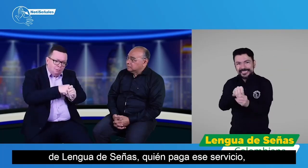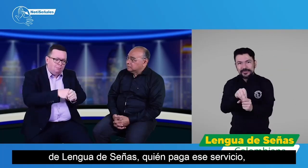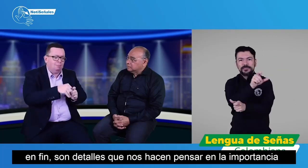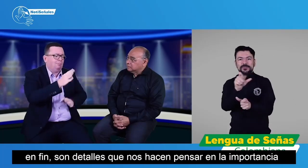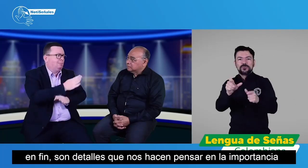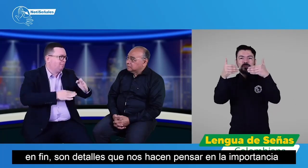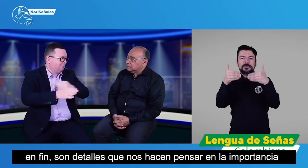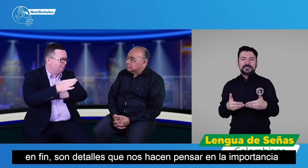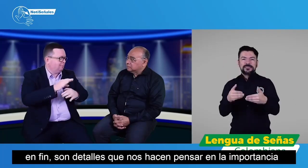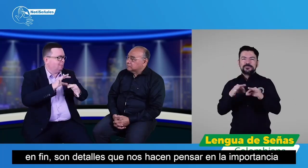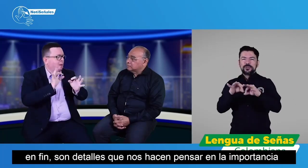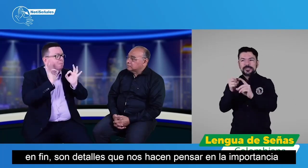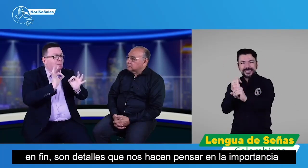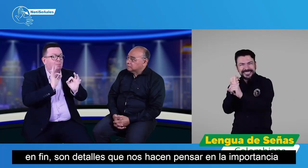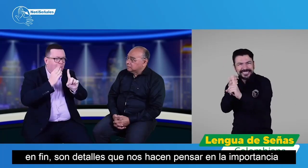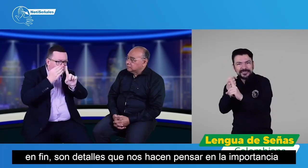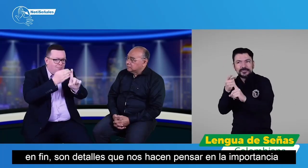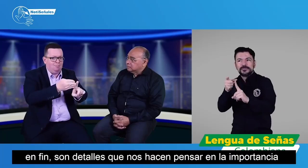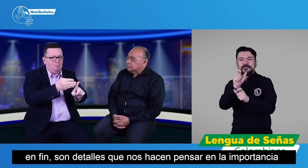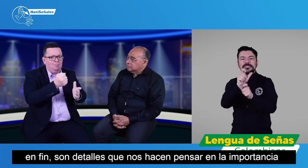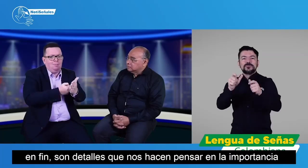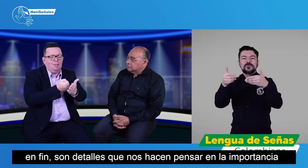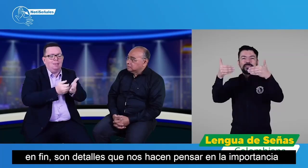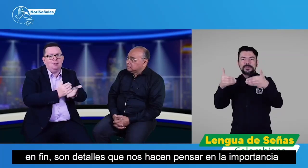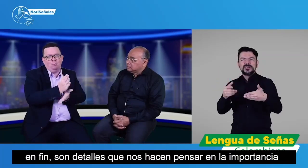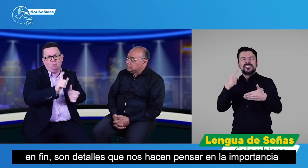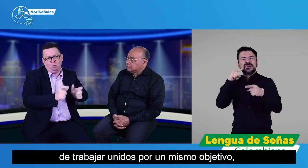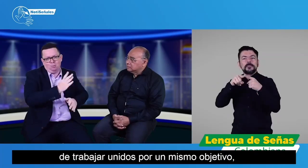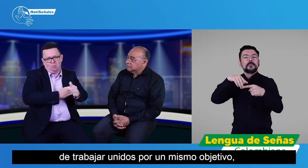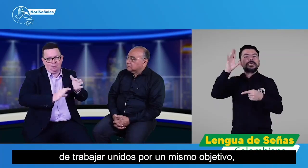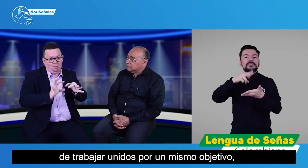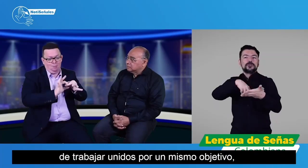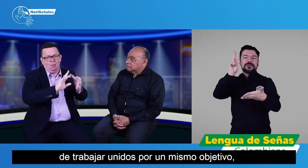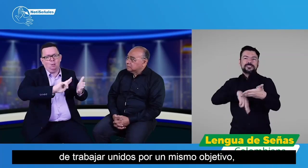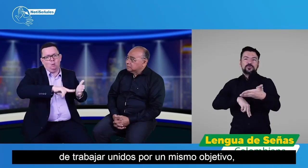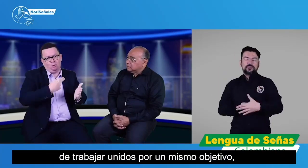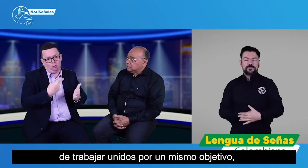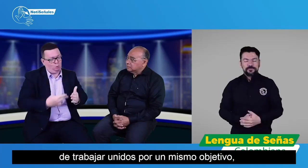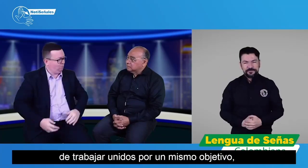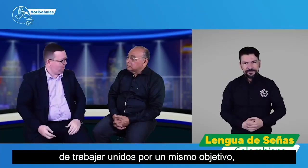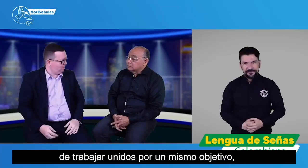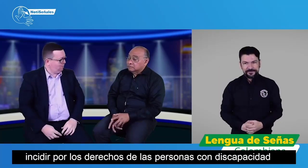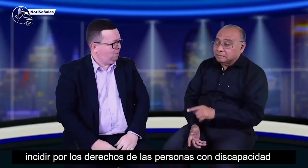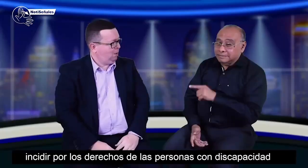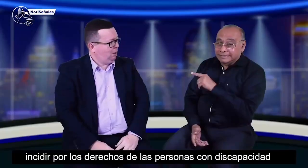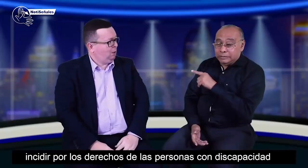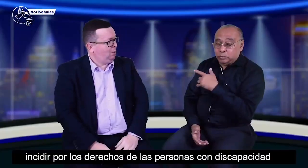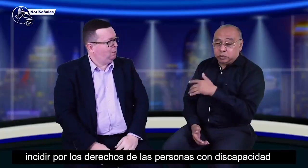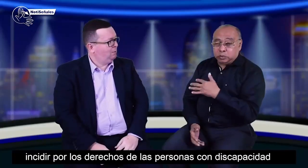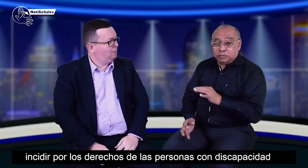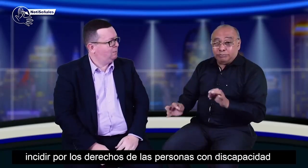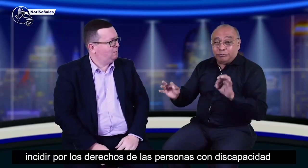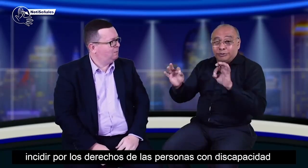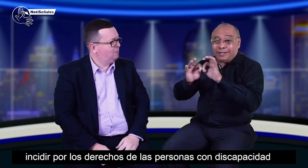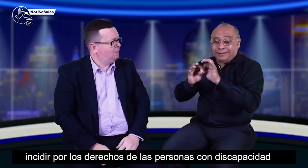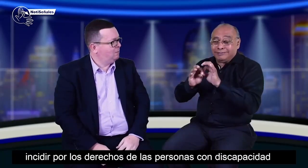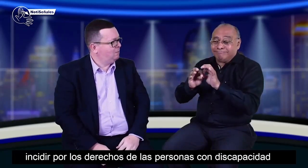En fin, son detalles que nos hacen pensar en la importancia de trabajar unidos por un mismo objetivo, incidir por los derechos de las personas con